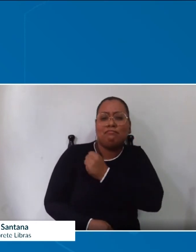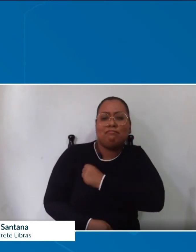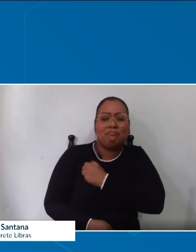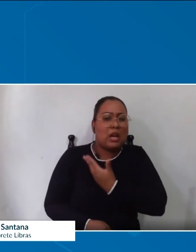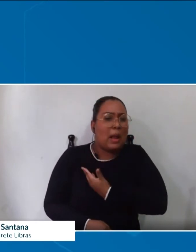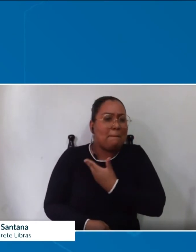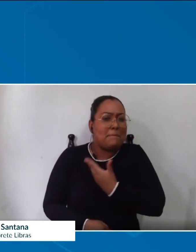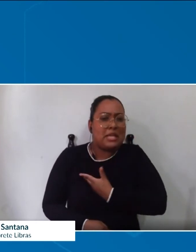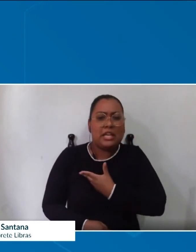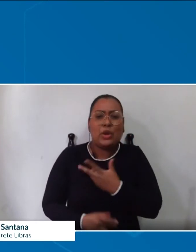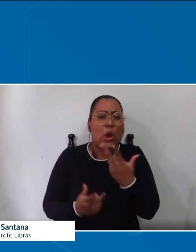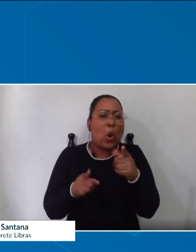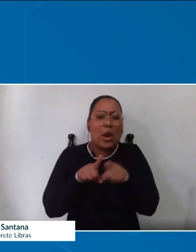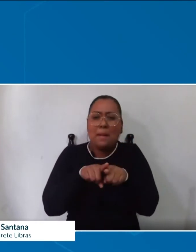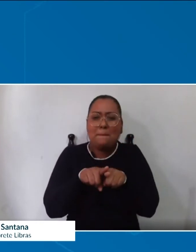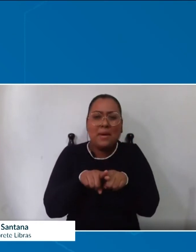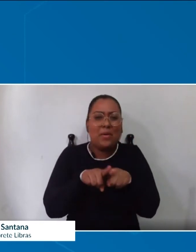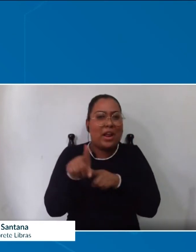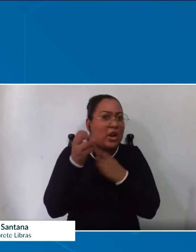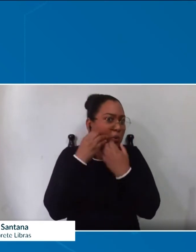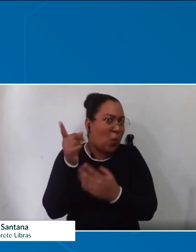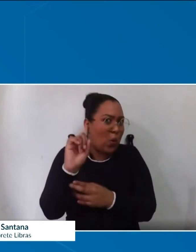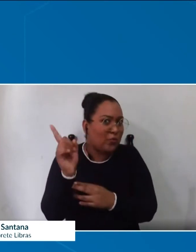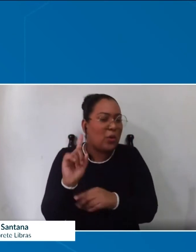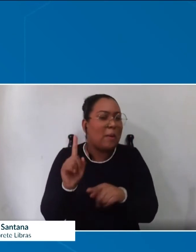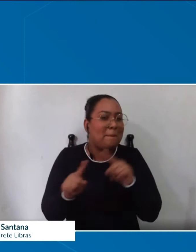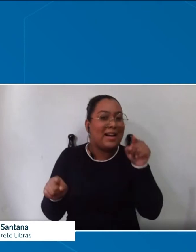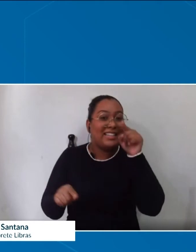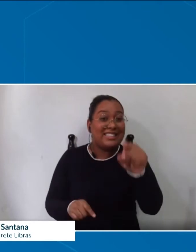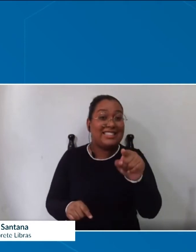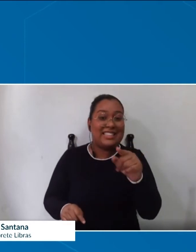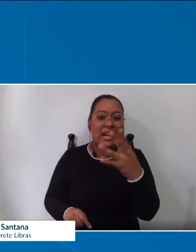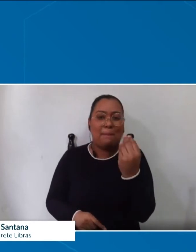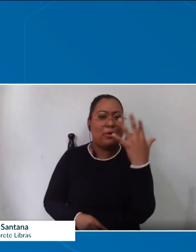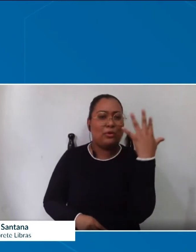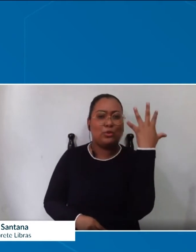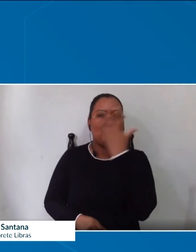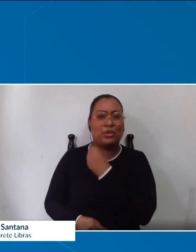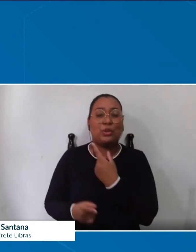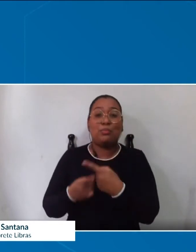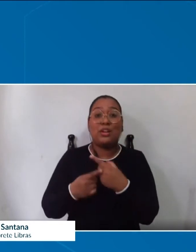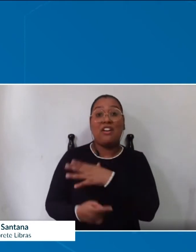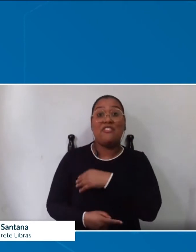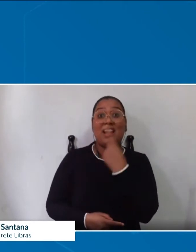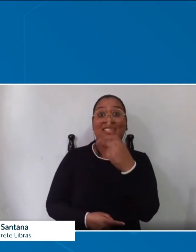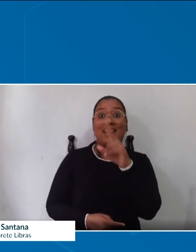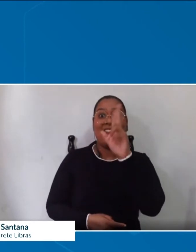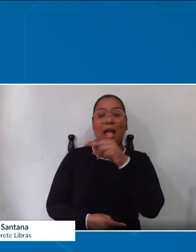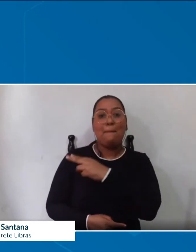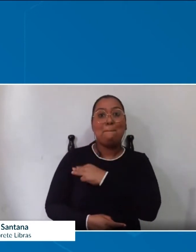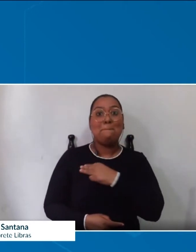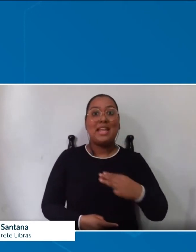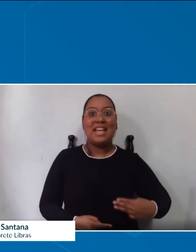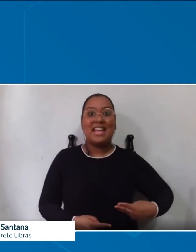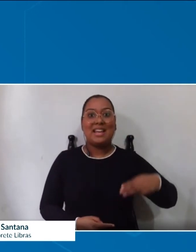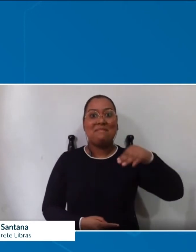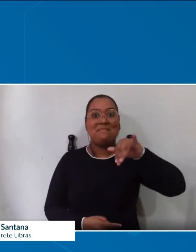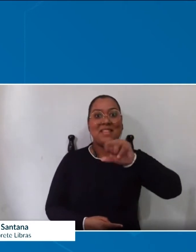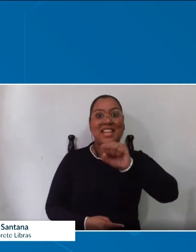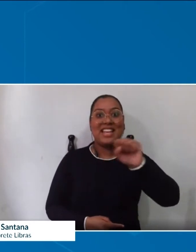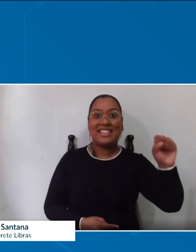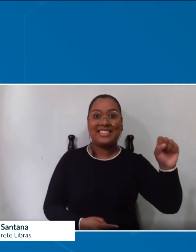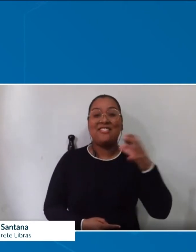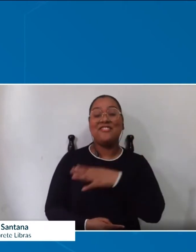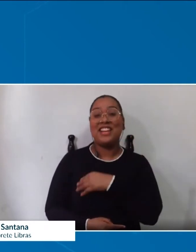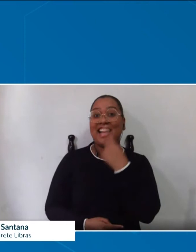do biodiesel, né? Ele não disse para ninguém, mas ele deve ser um homem muito bonito, porque ele é pai de Liz, tá? Então, o professor